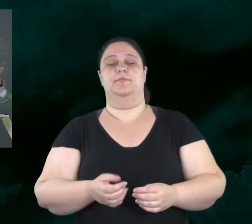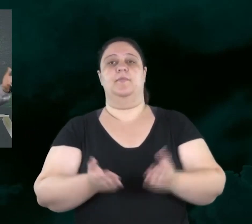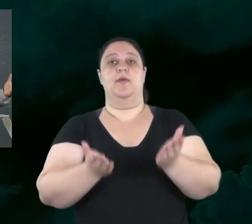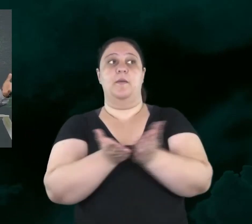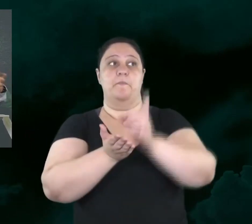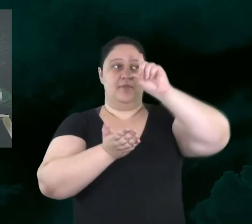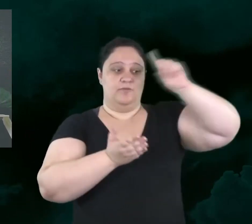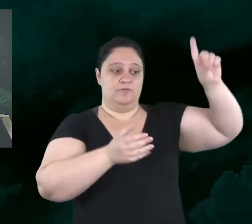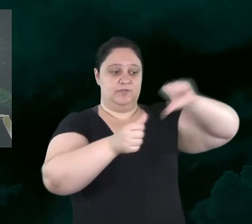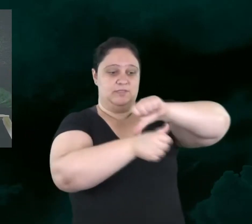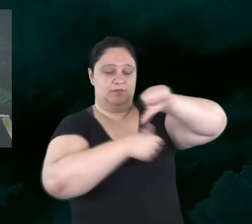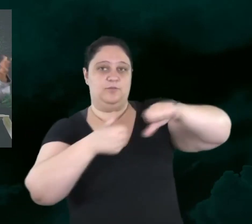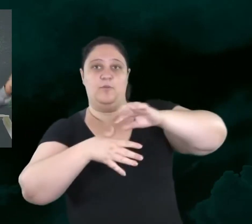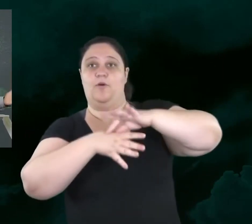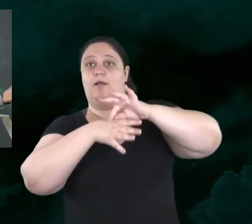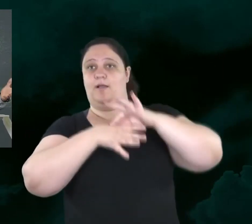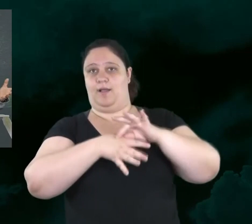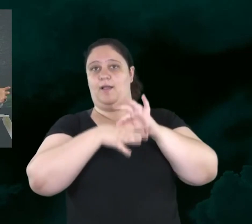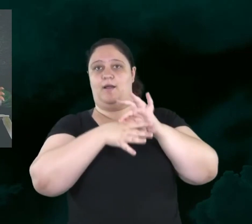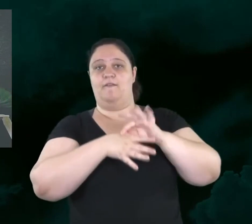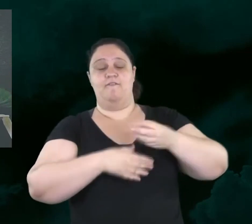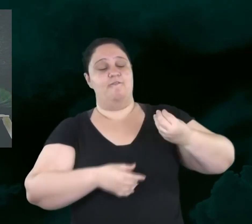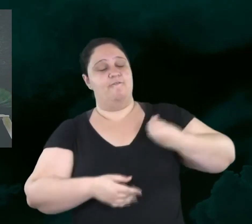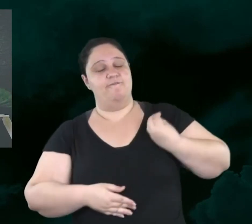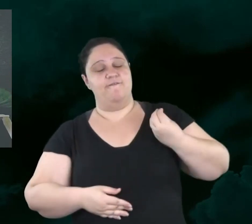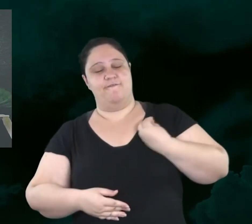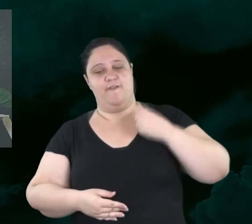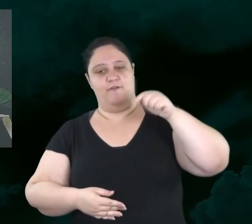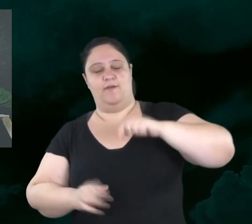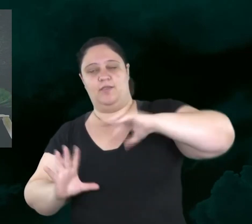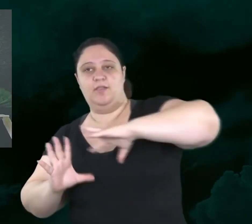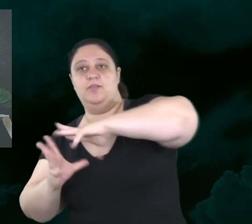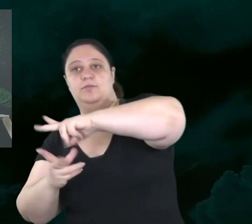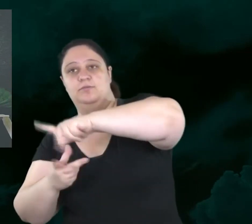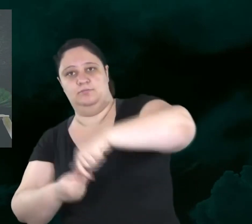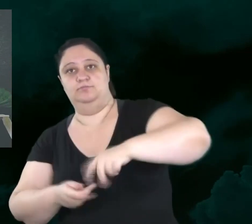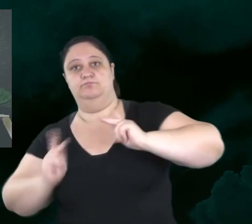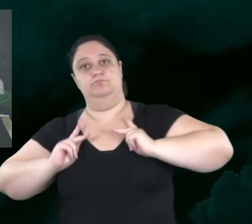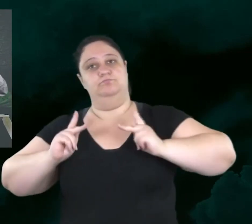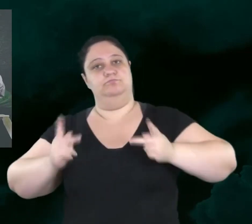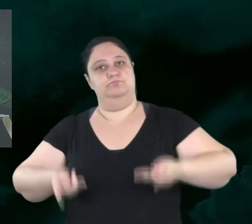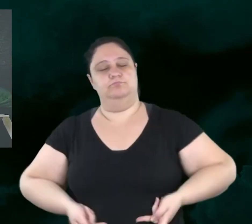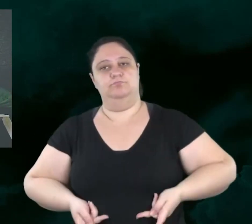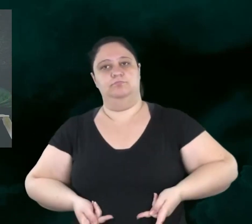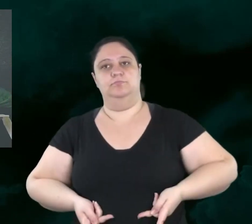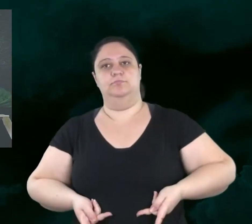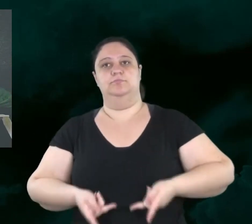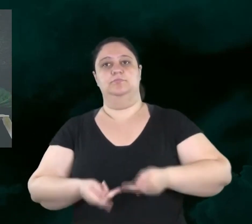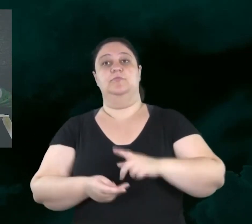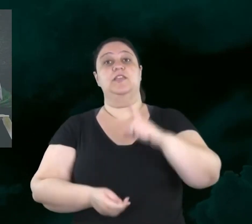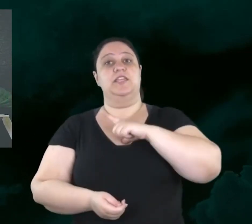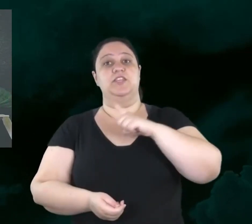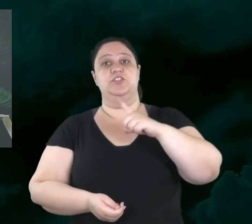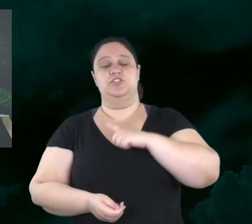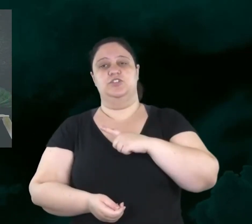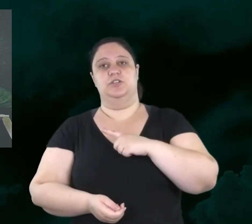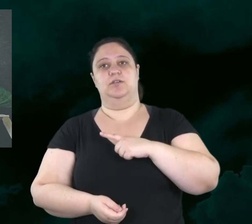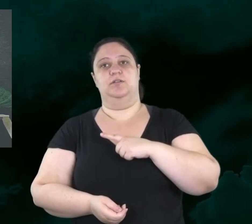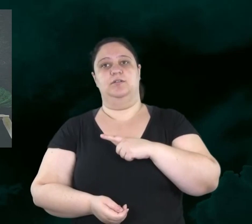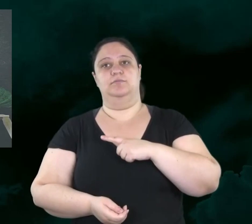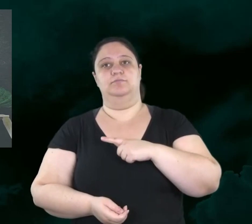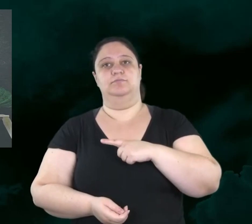entre nós, tabernaculou entre nós. Essa palavra veio cheia de graça, trouxe Deus para